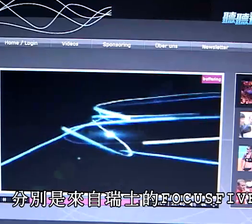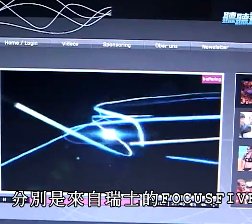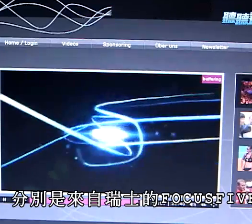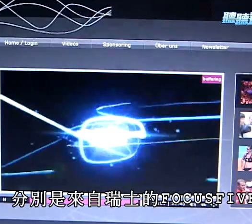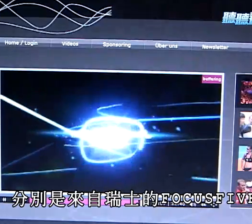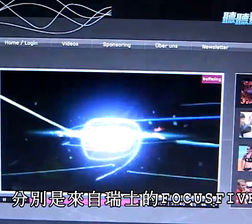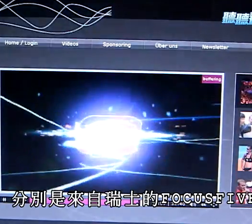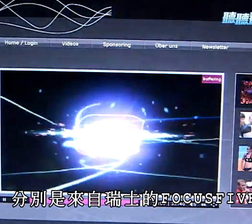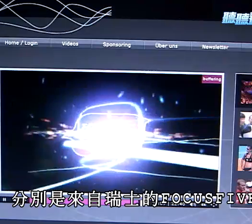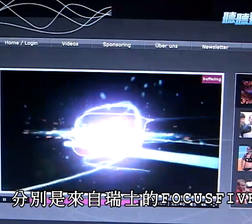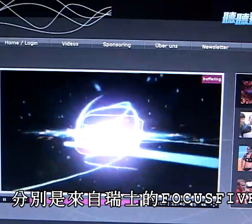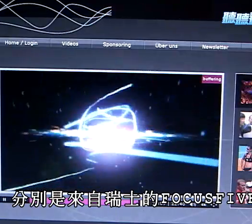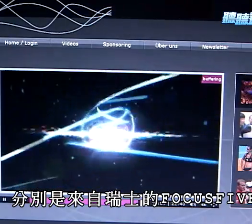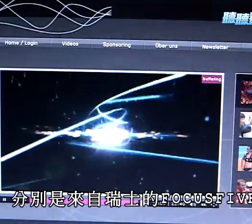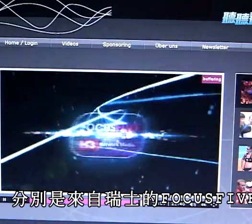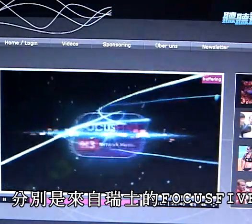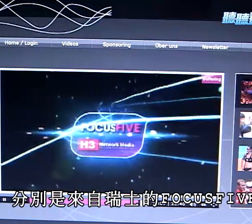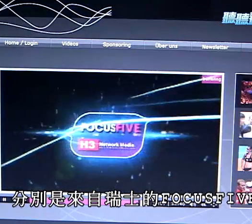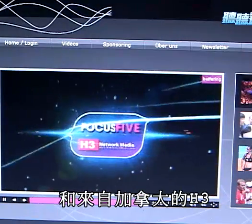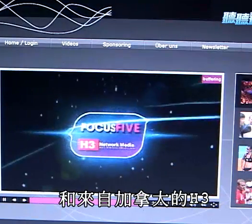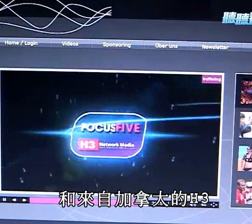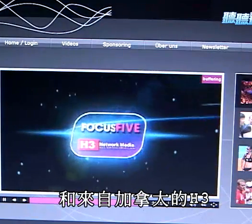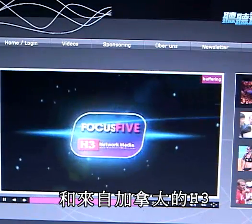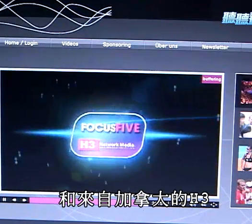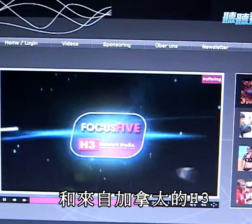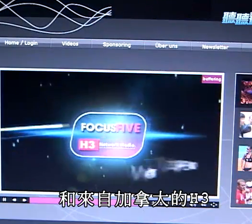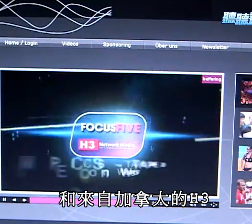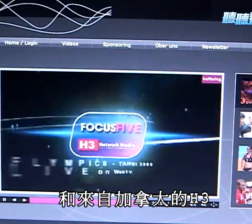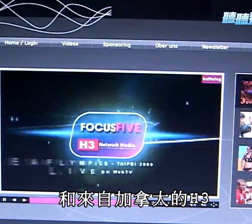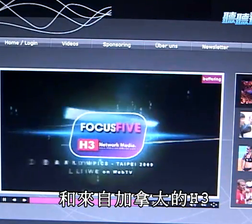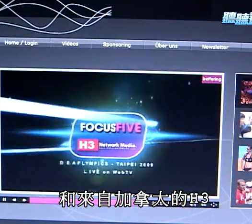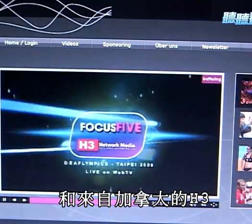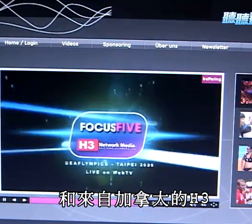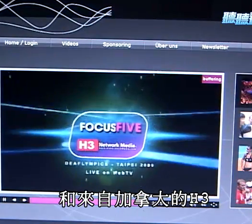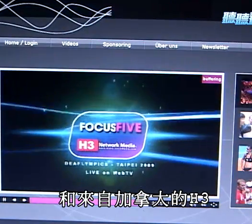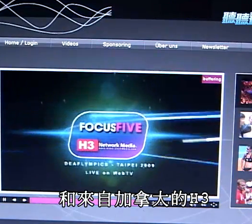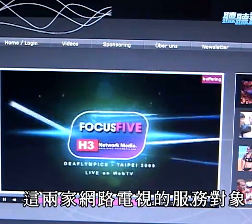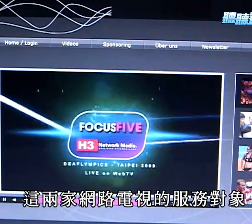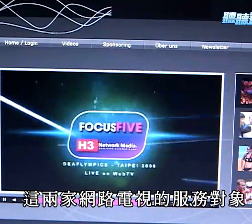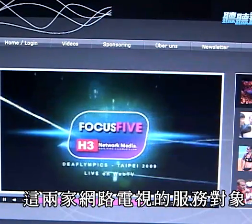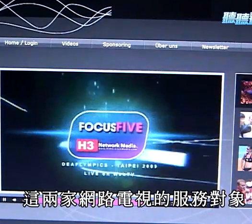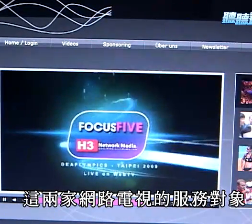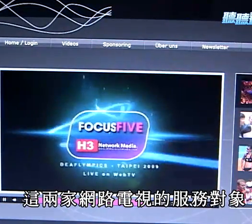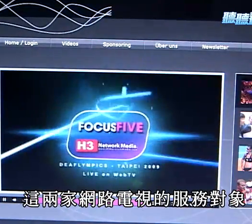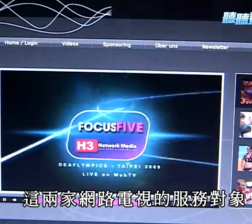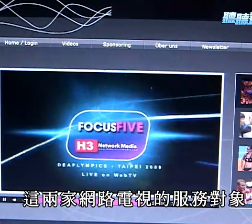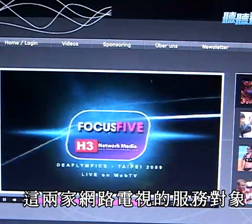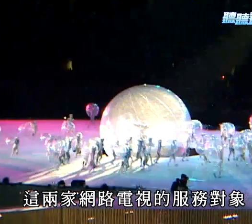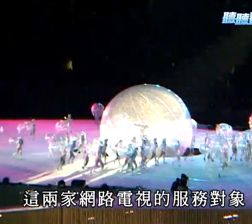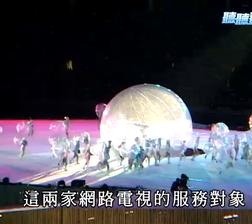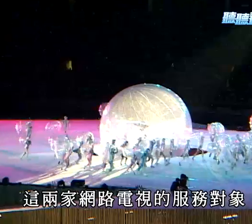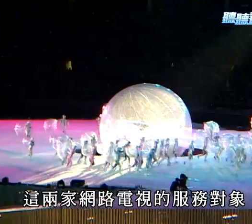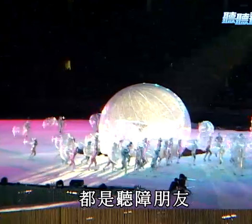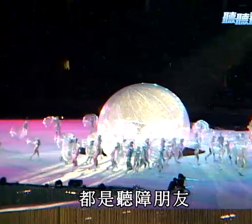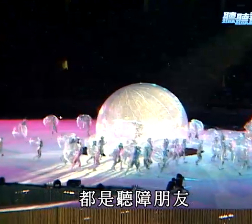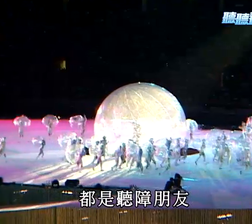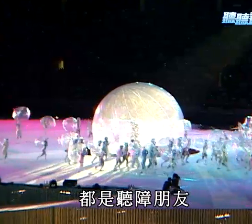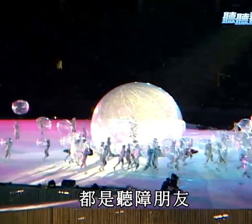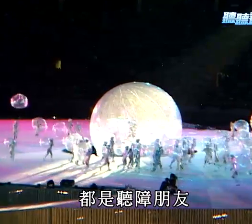瑞士的 Focus 5和来自加拿大的 H3。 这两家网络电视的服务对象都是听障朋友，